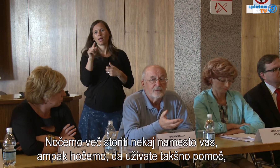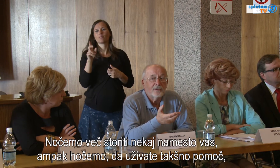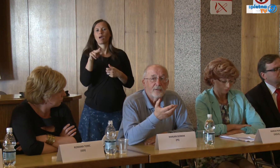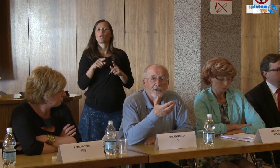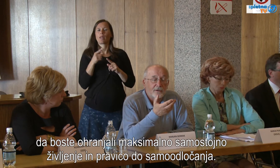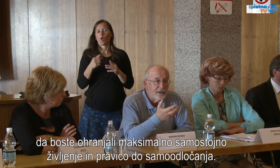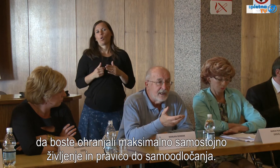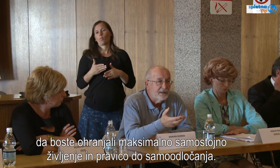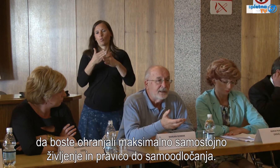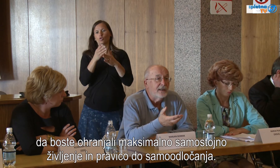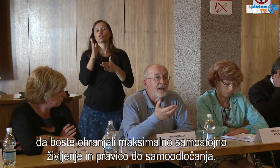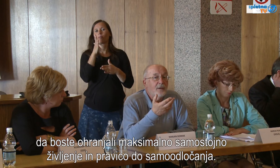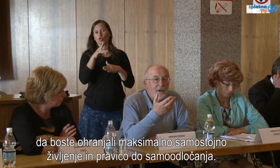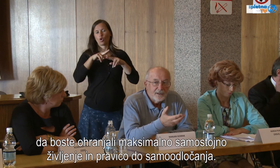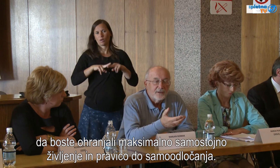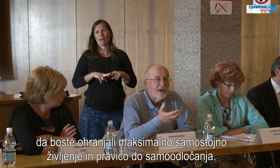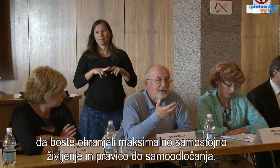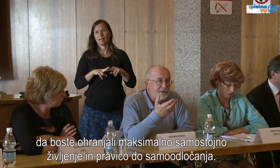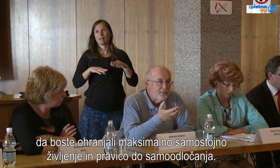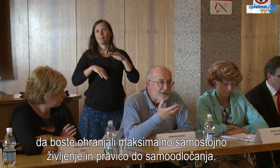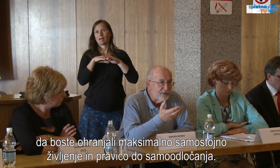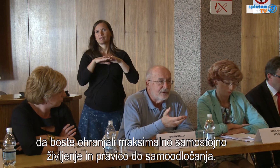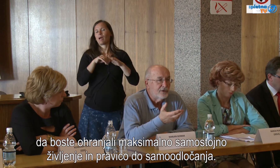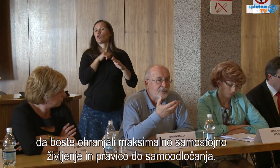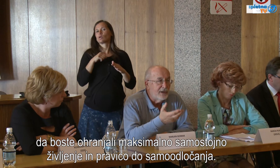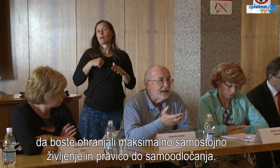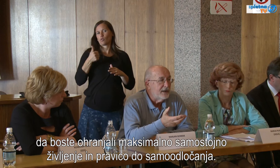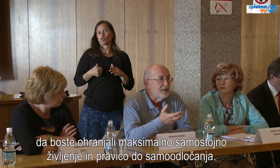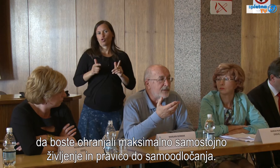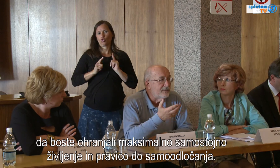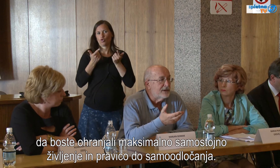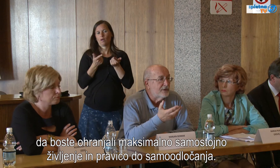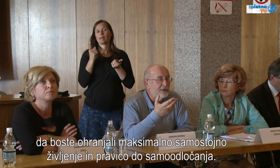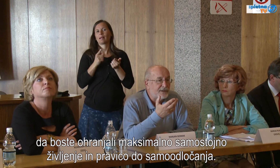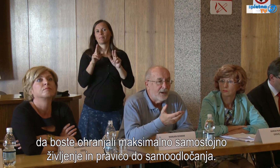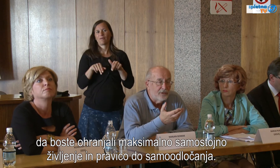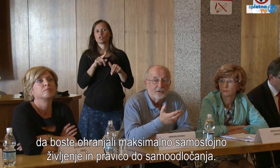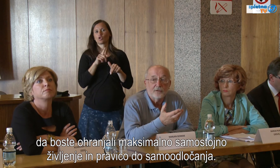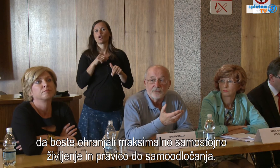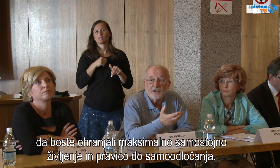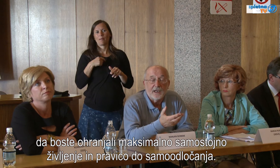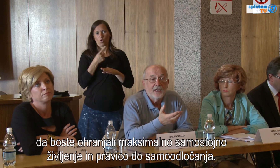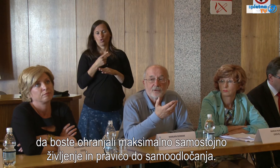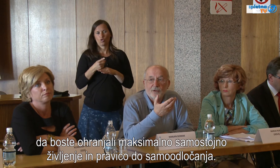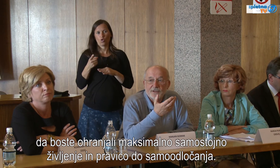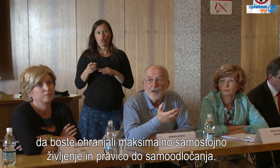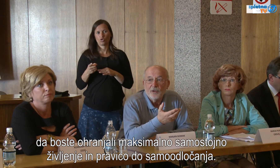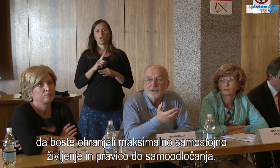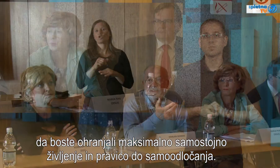takšno pomoč, da bojo ohranjali maksimalno samostojno življenje in pravico do samoodločanja.